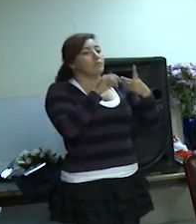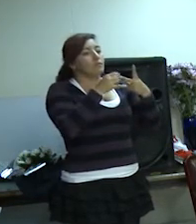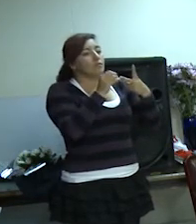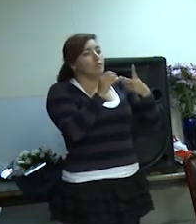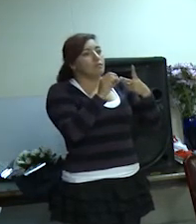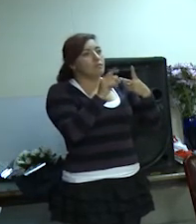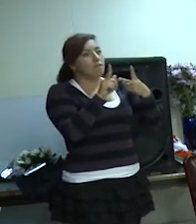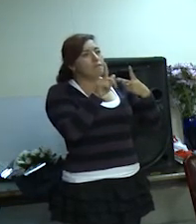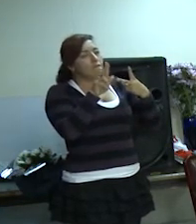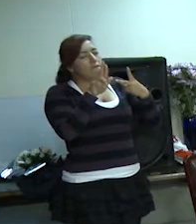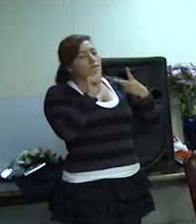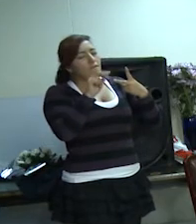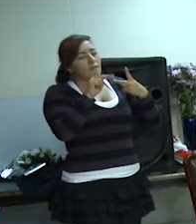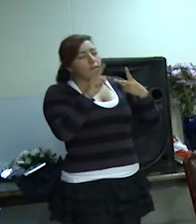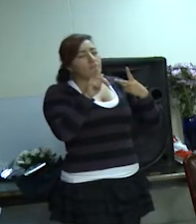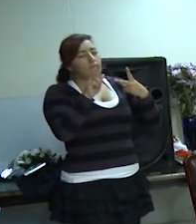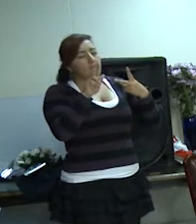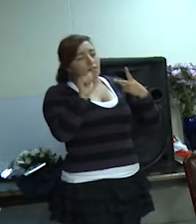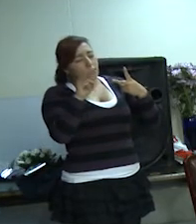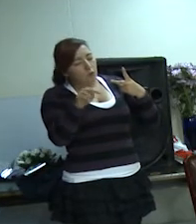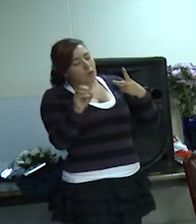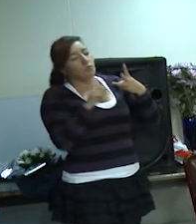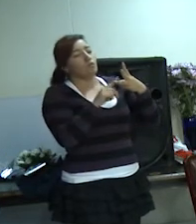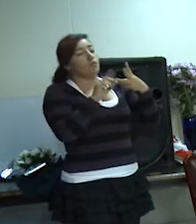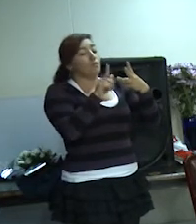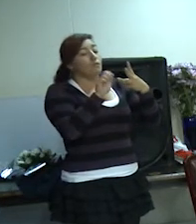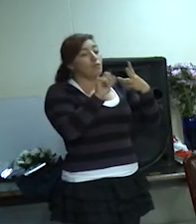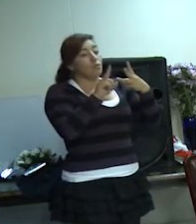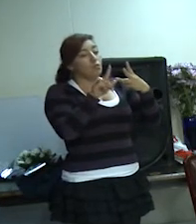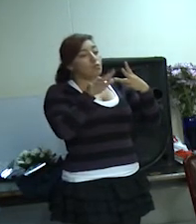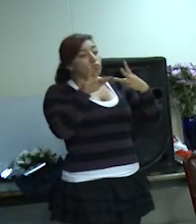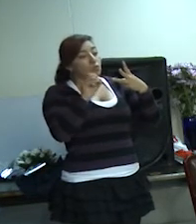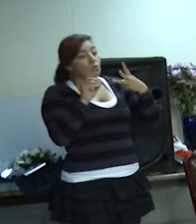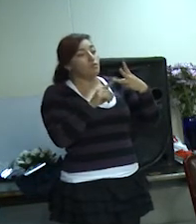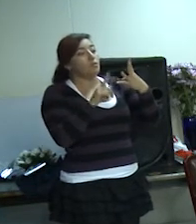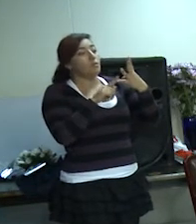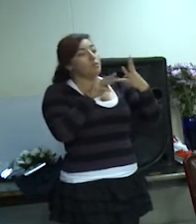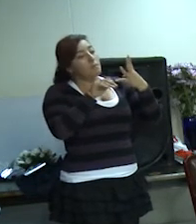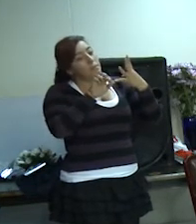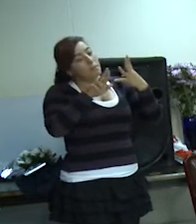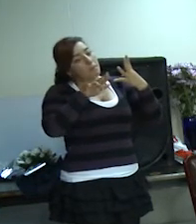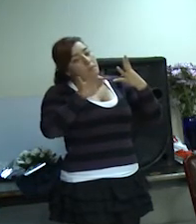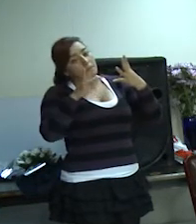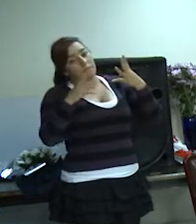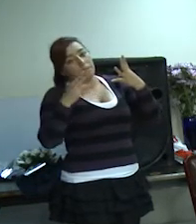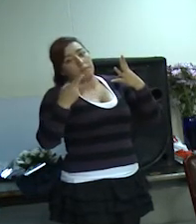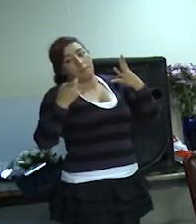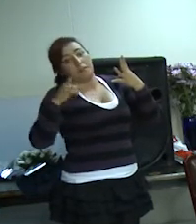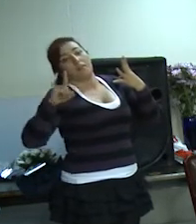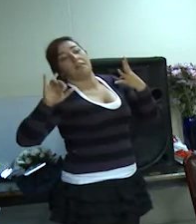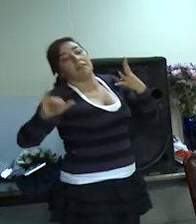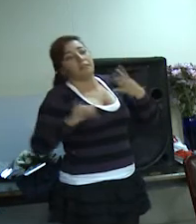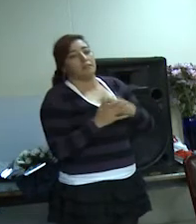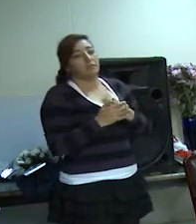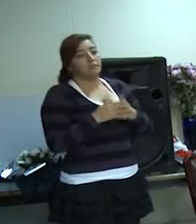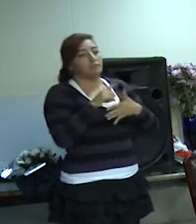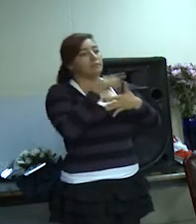a Fausto Reinaga, creo que hay que leer a María Peggy, creo que hay que leer y a los que van después,